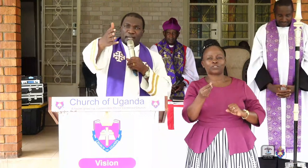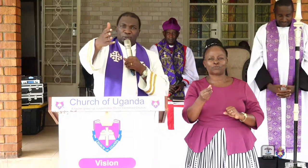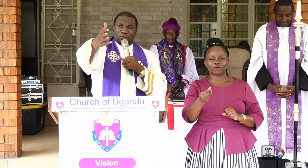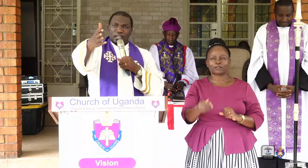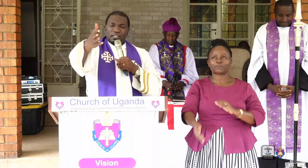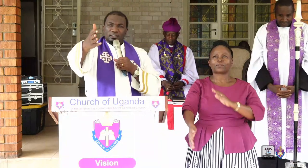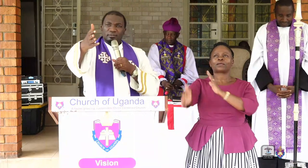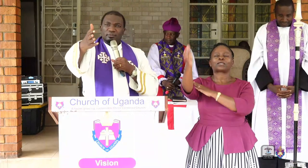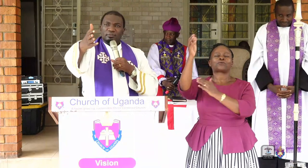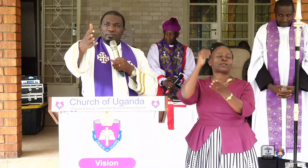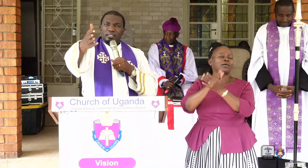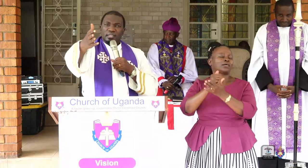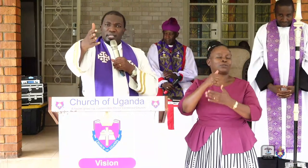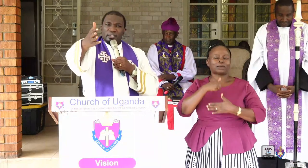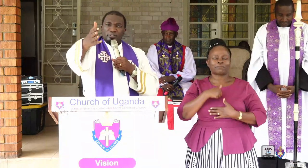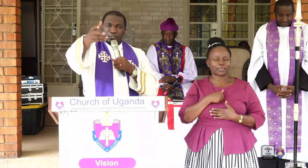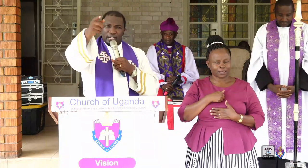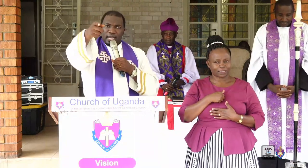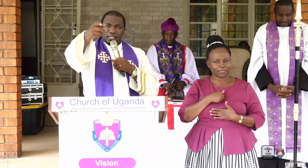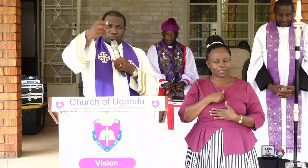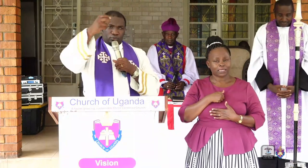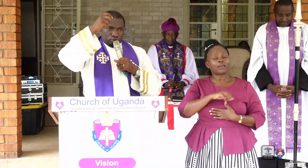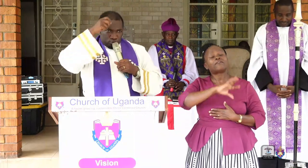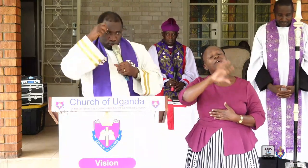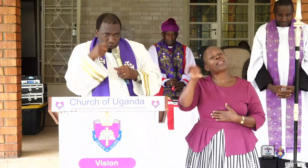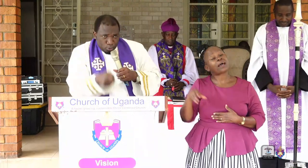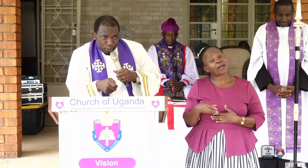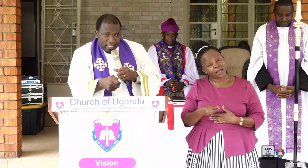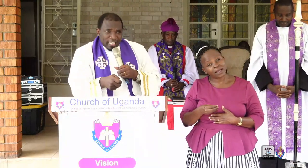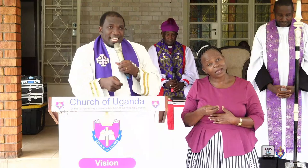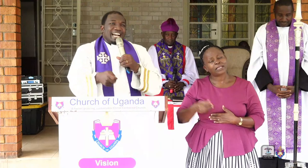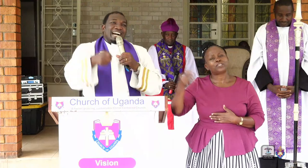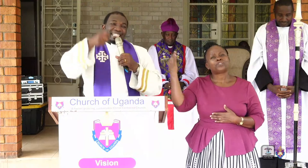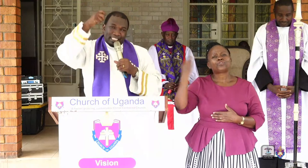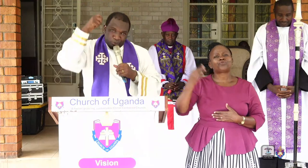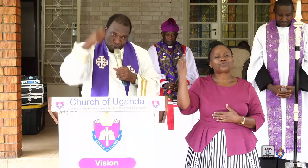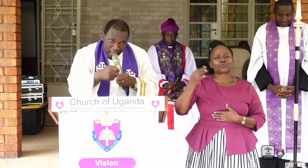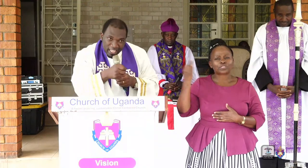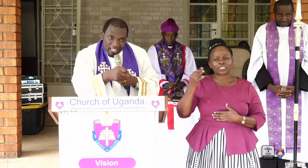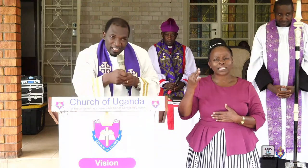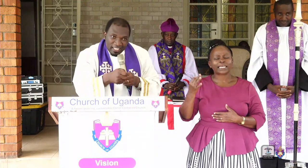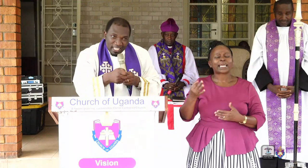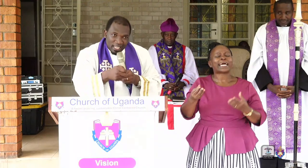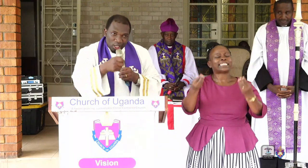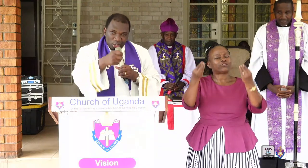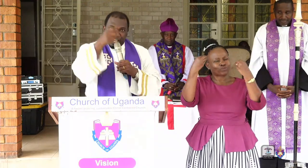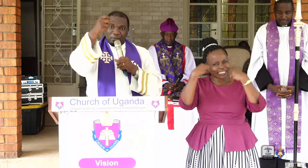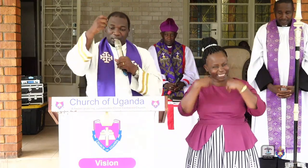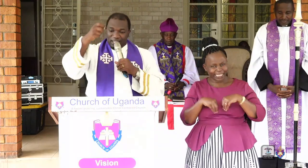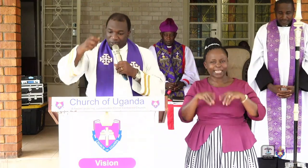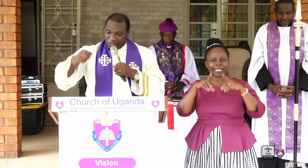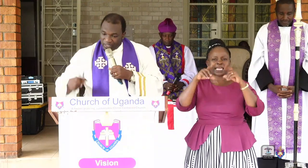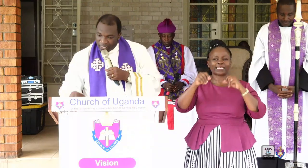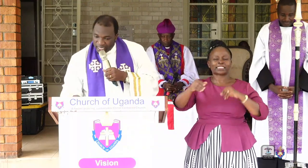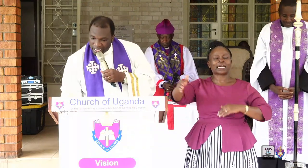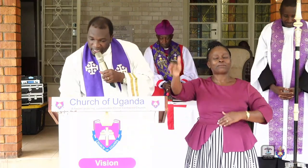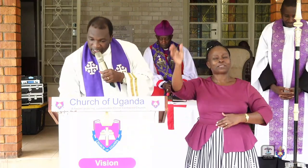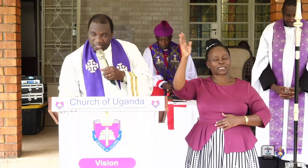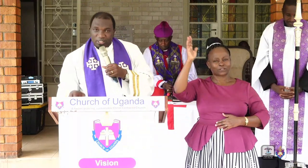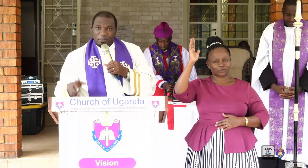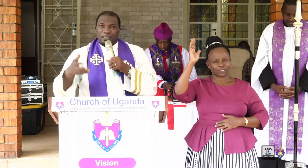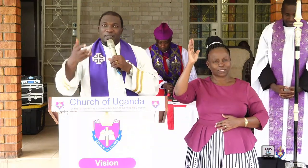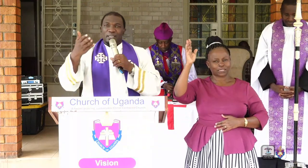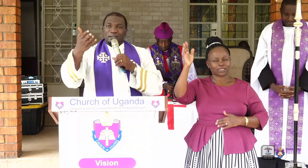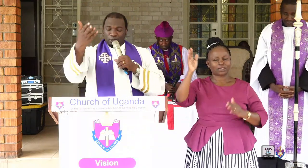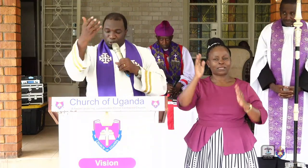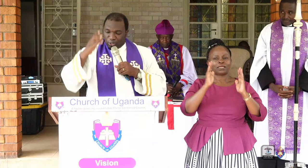atubira Buruganda. Fina tubulire. Ate tulie. Ejigambo cha katunda.